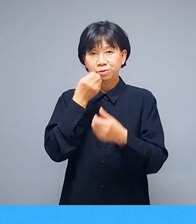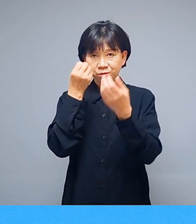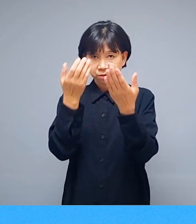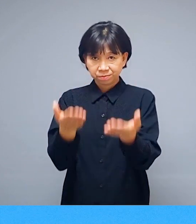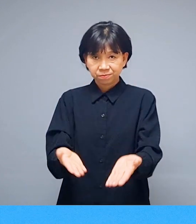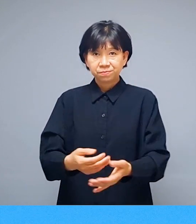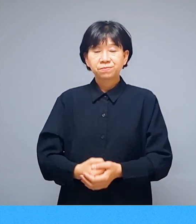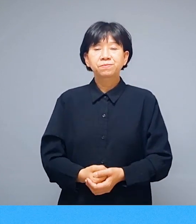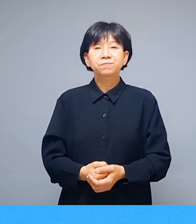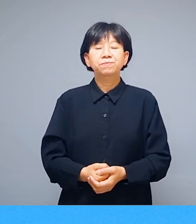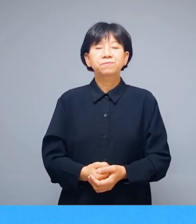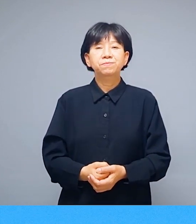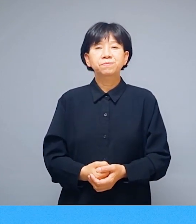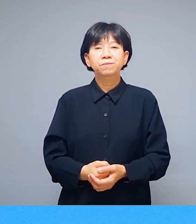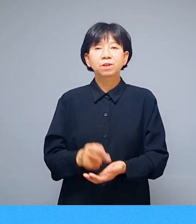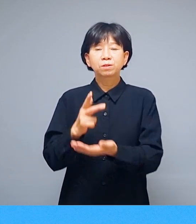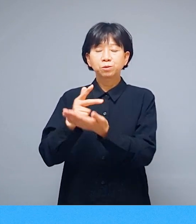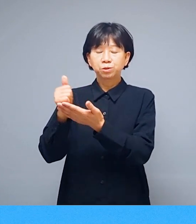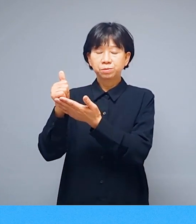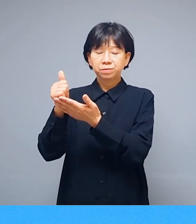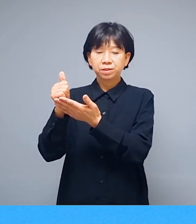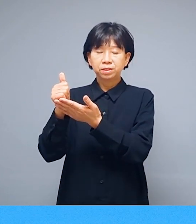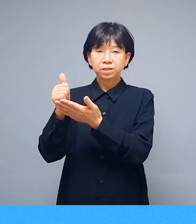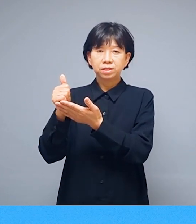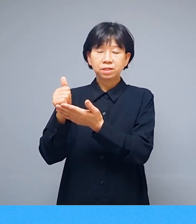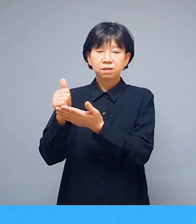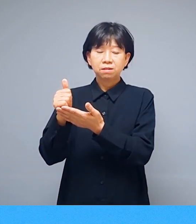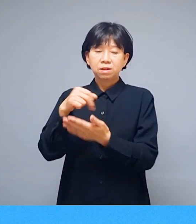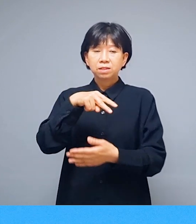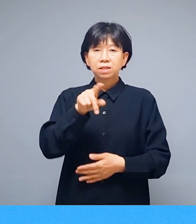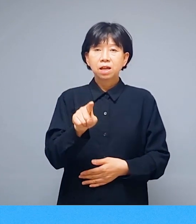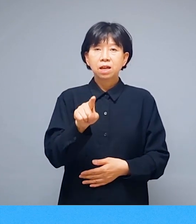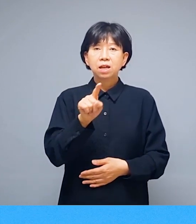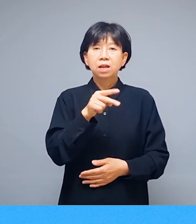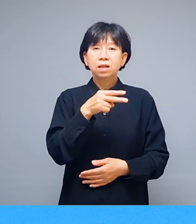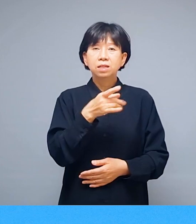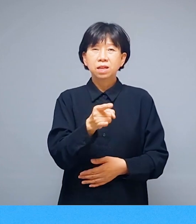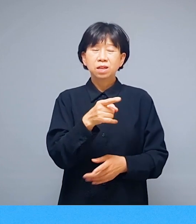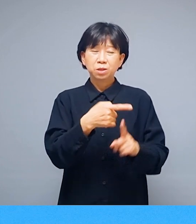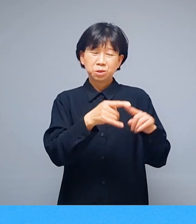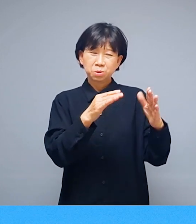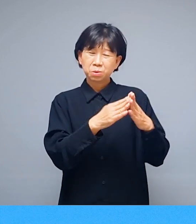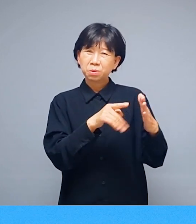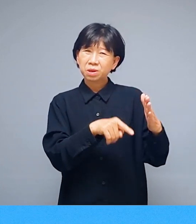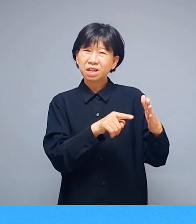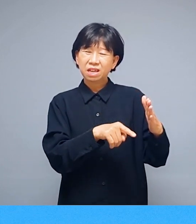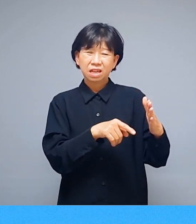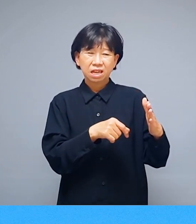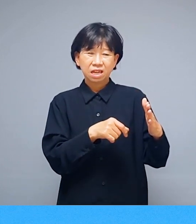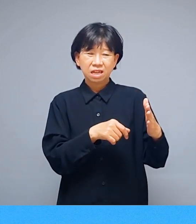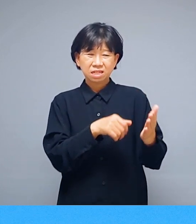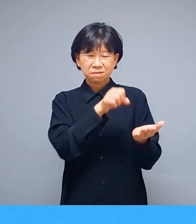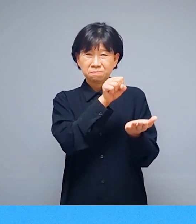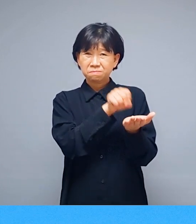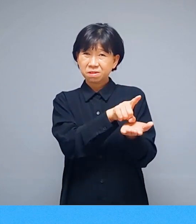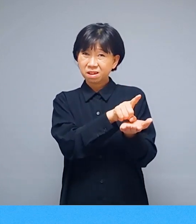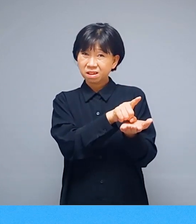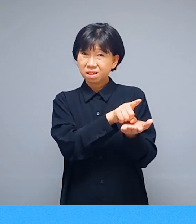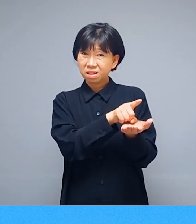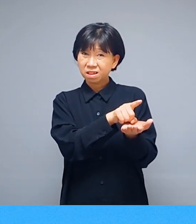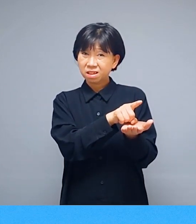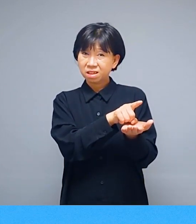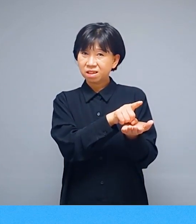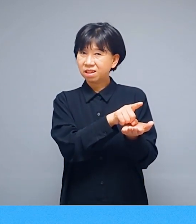아멘. 그런데 보세요. 주님은 사대교회를 버리셨을까요? 형편없는 것처럼 보이는 사대교회를 제가 소개하는